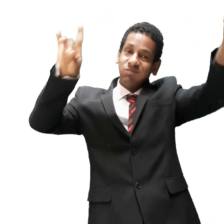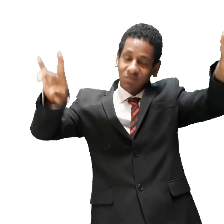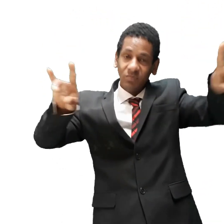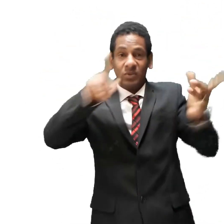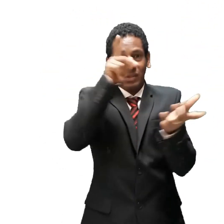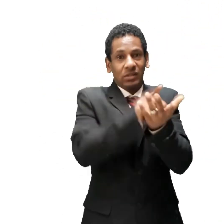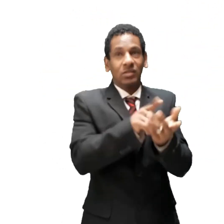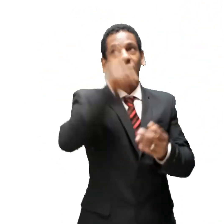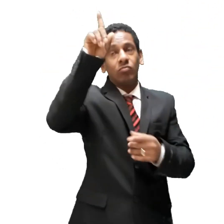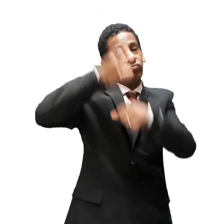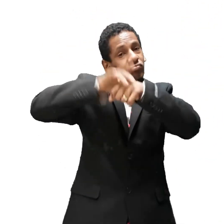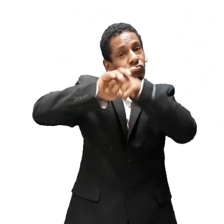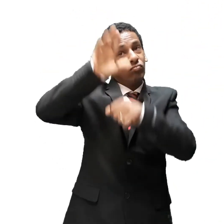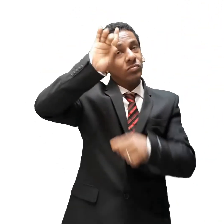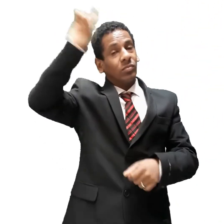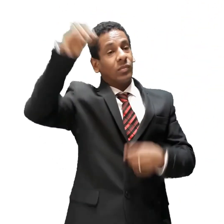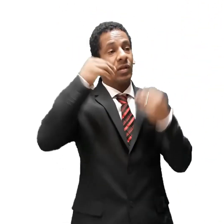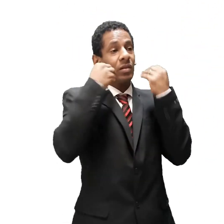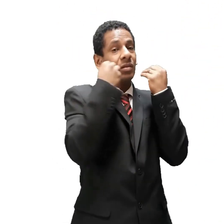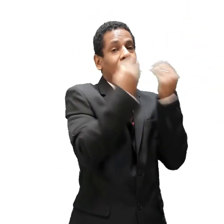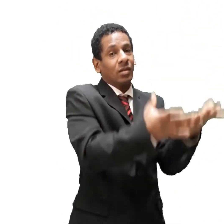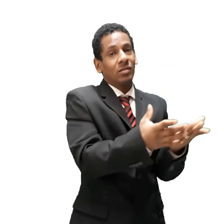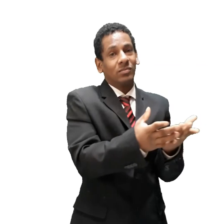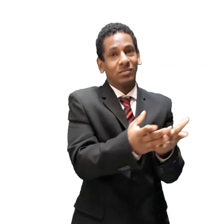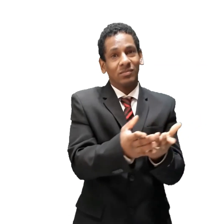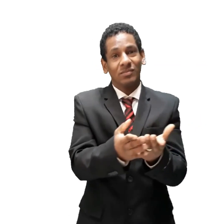Espírito Santo sobre as nossas vidas. Amém?